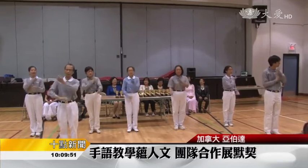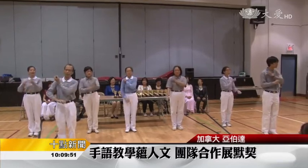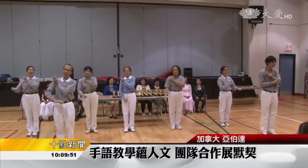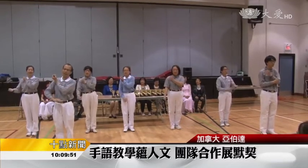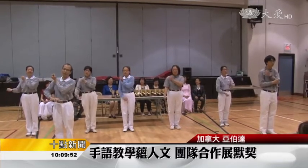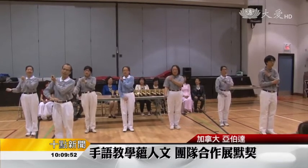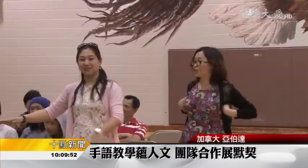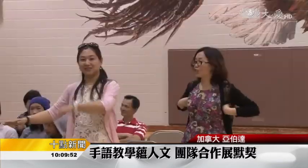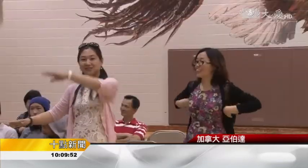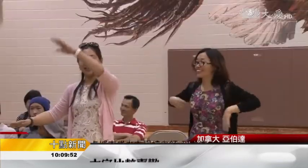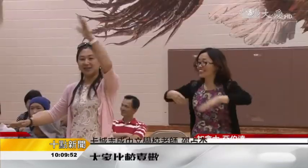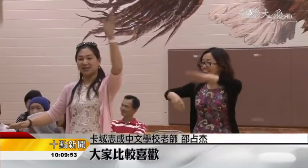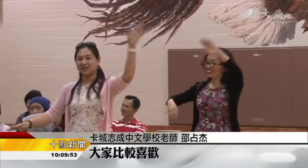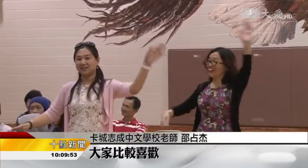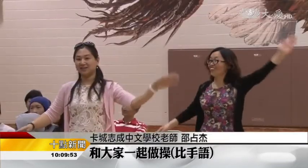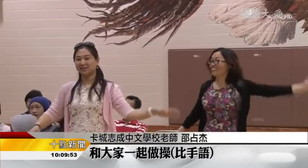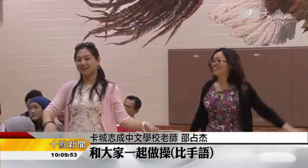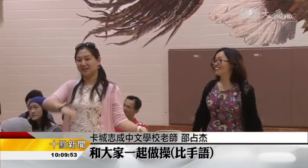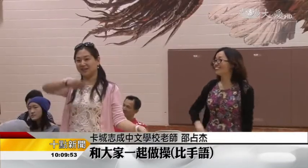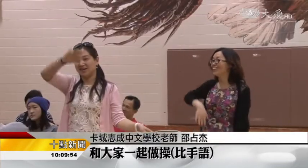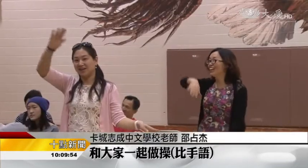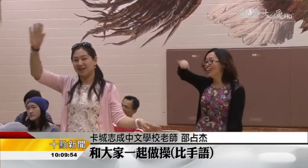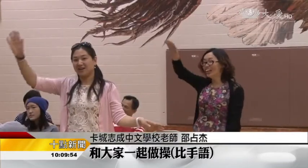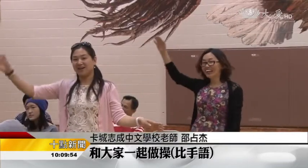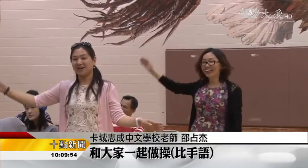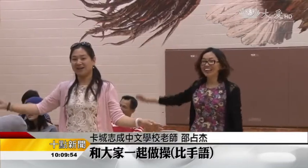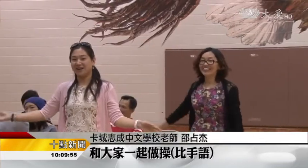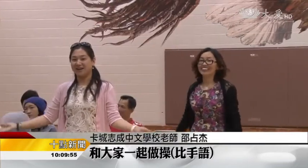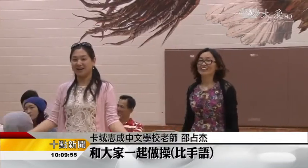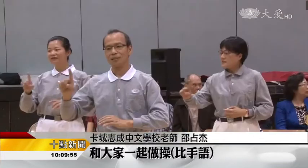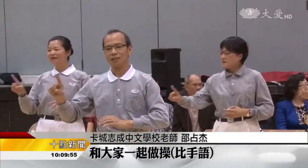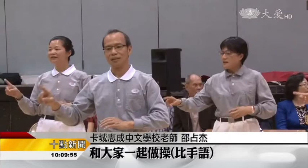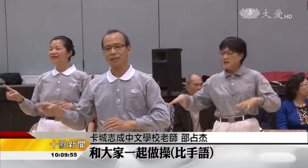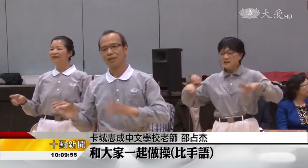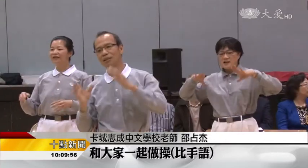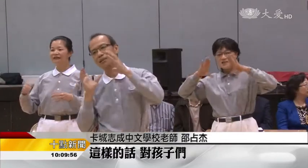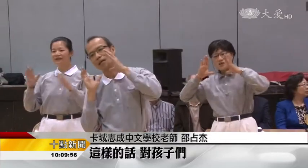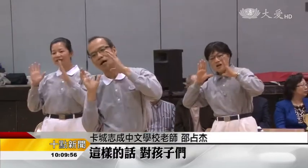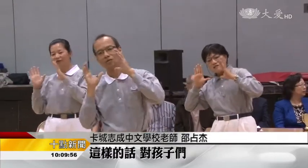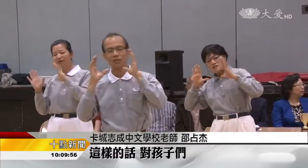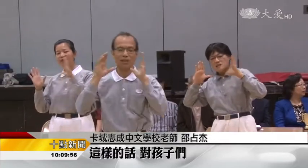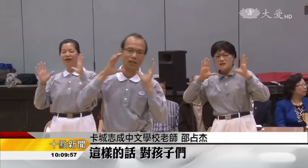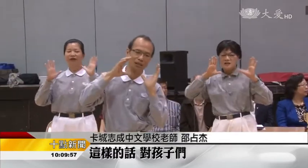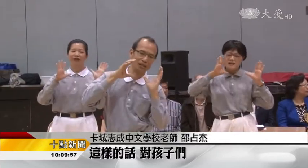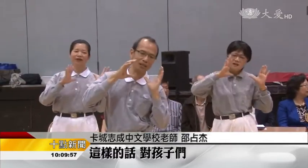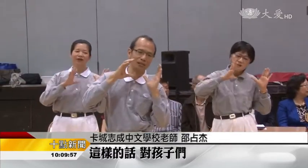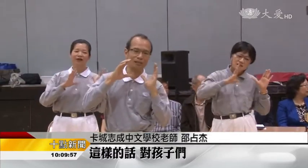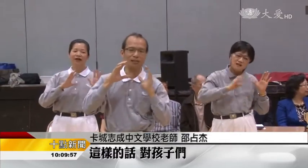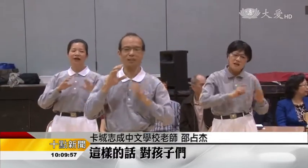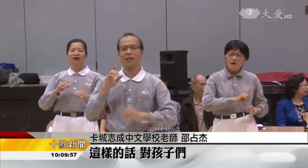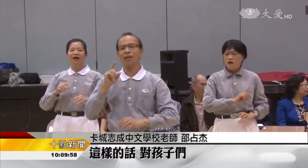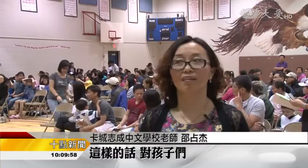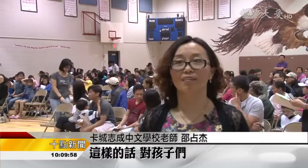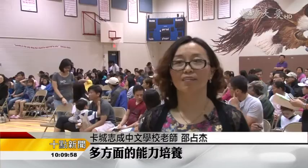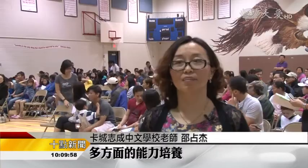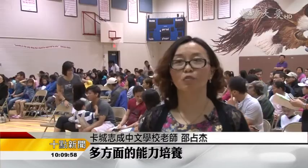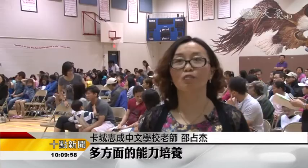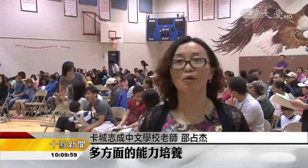大家比较喜欢和大家一起做操，这样的话对孩子们多方面